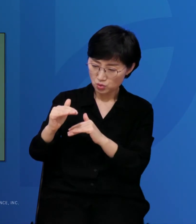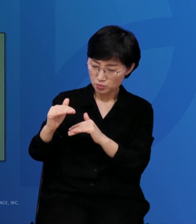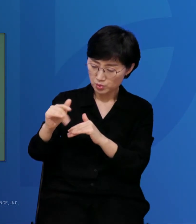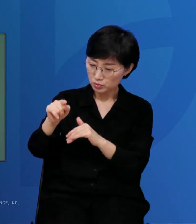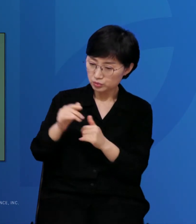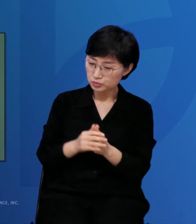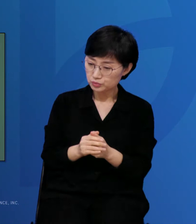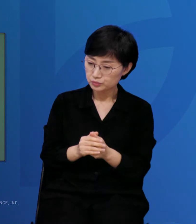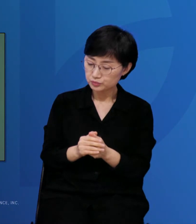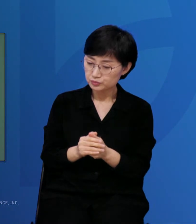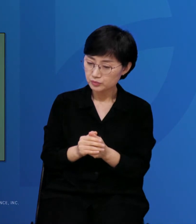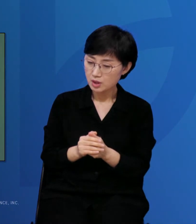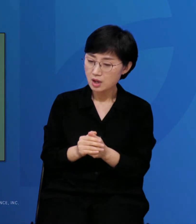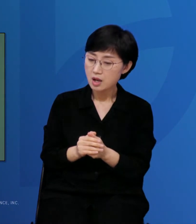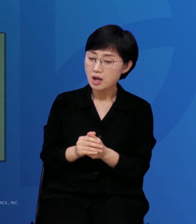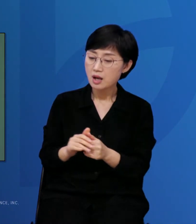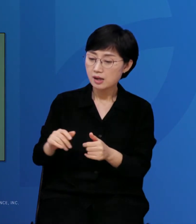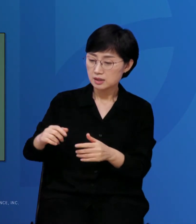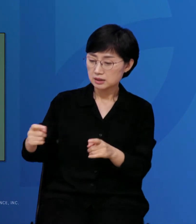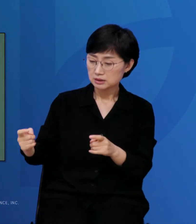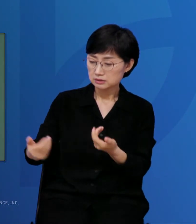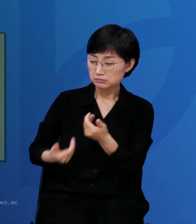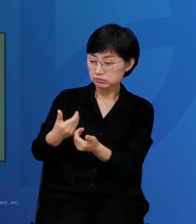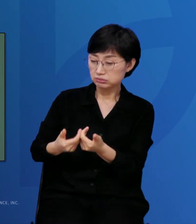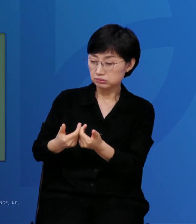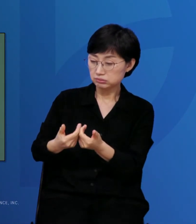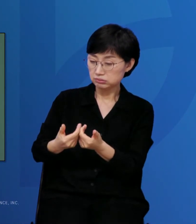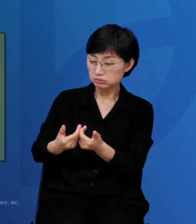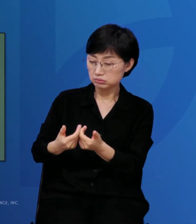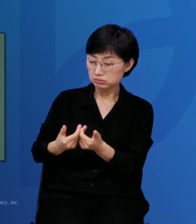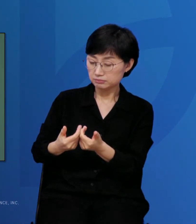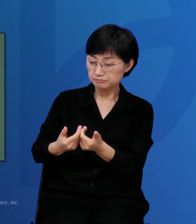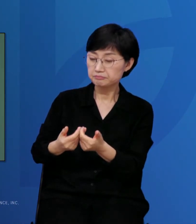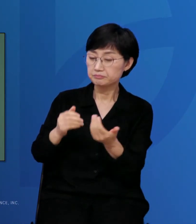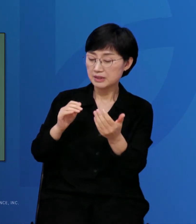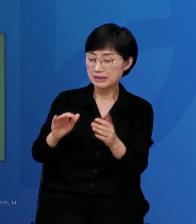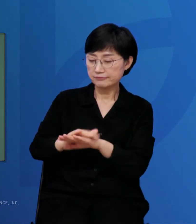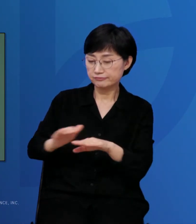아니고 화목하고 교회 와서 예배라.